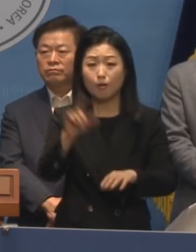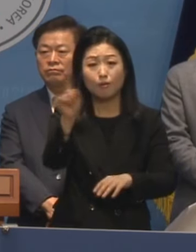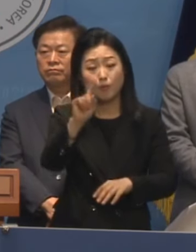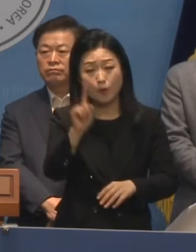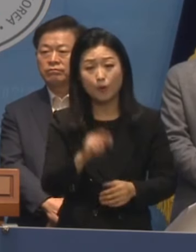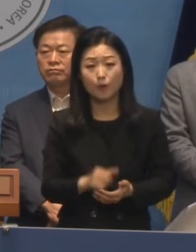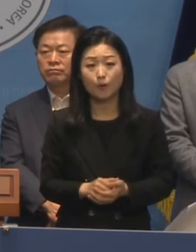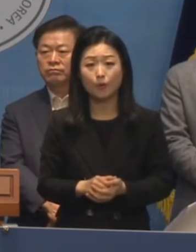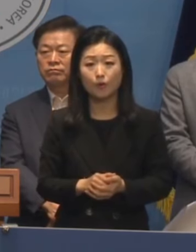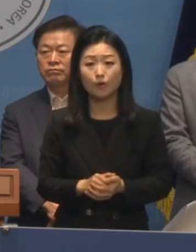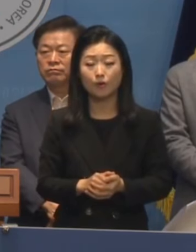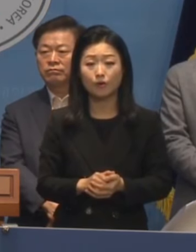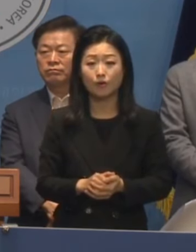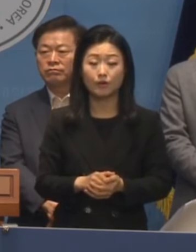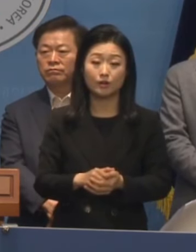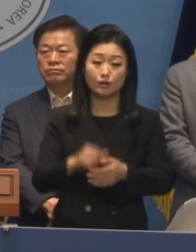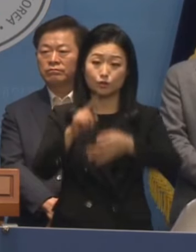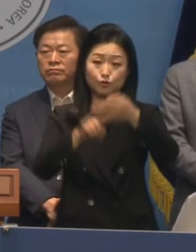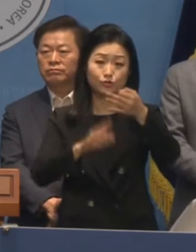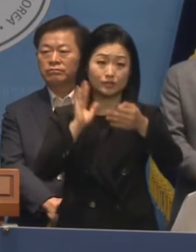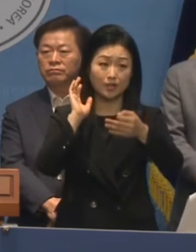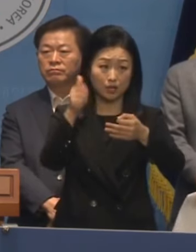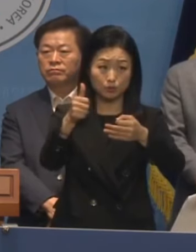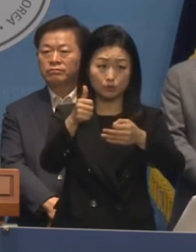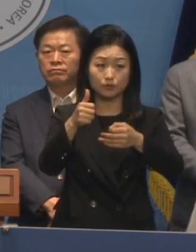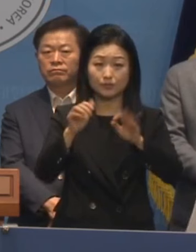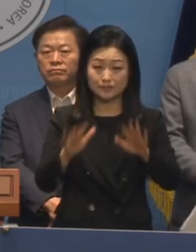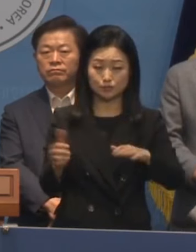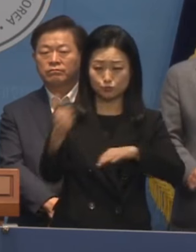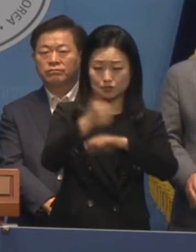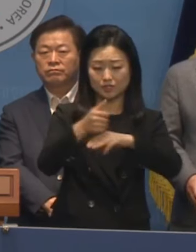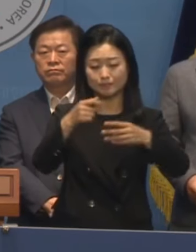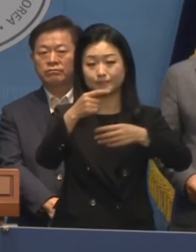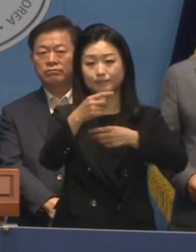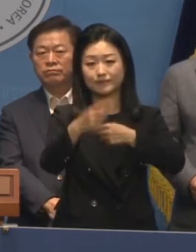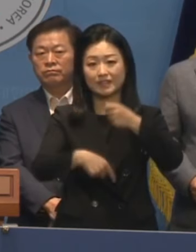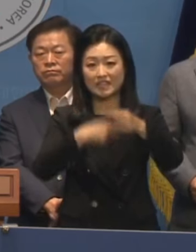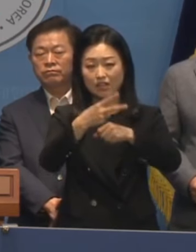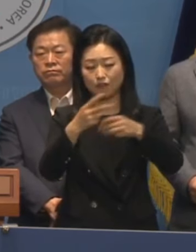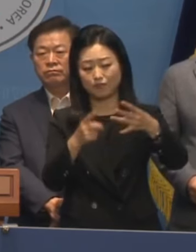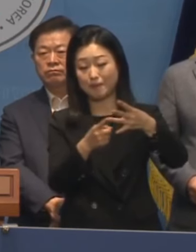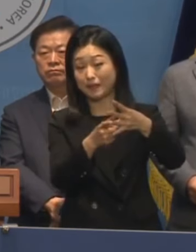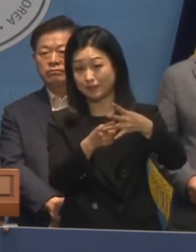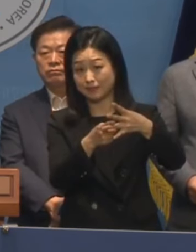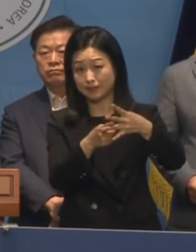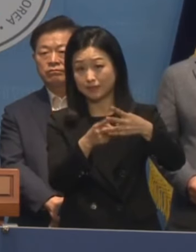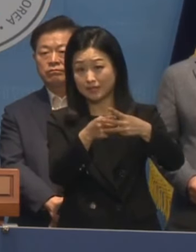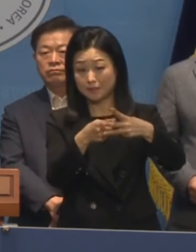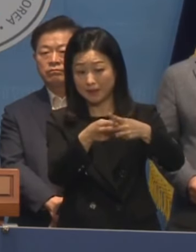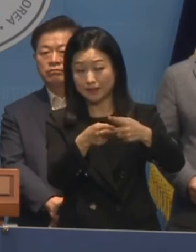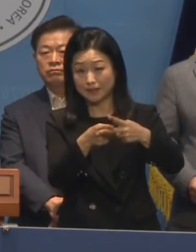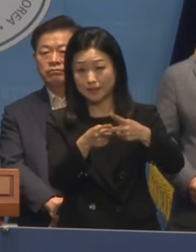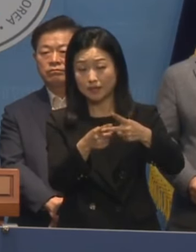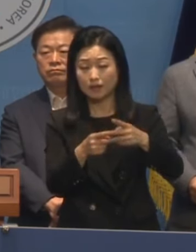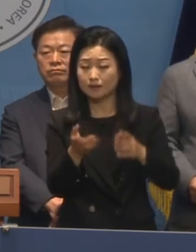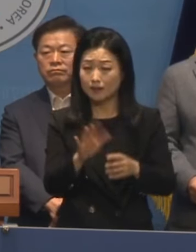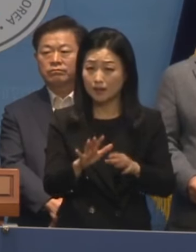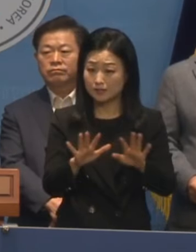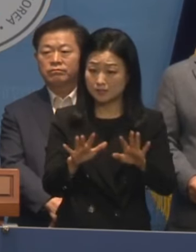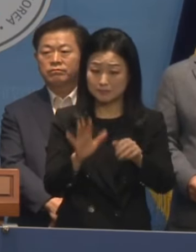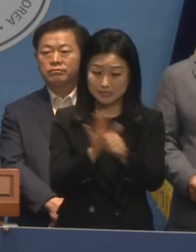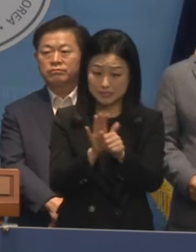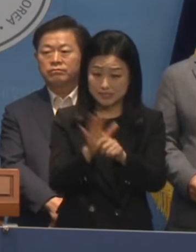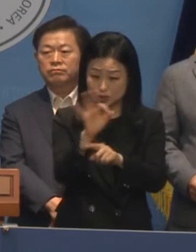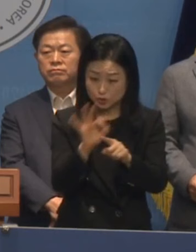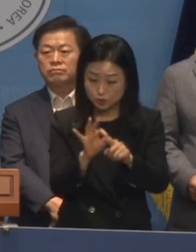임기 반환점을 코앞에 둔 윤성열 대통령의 직무수행 지지율이 지난 11월 1일 한국